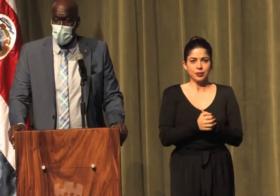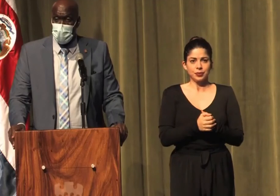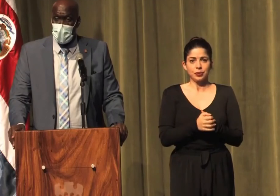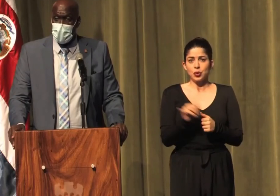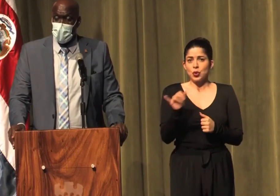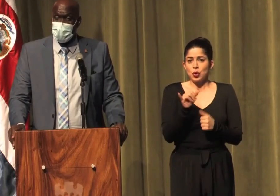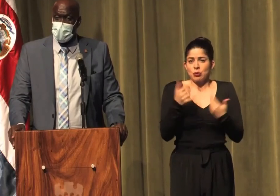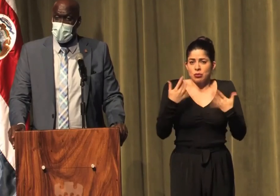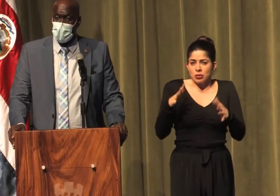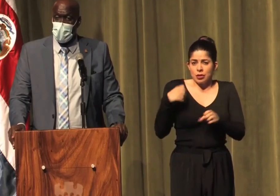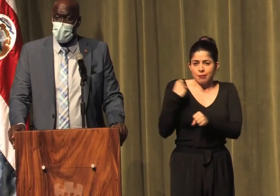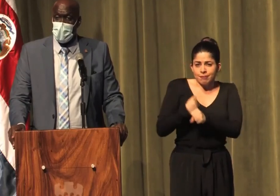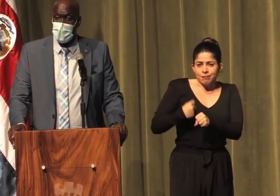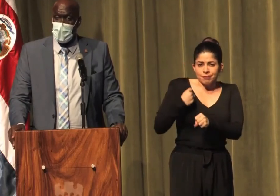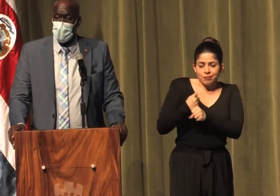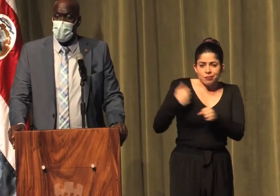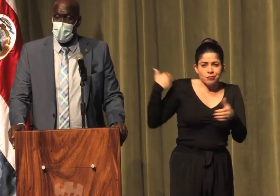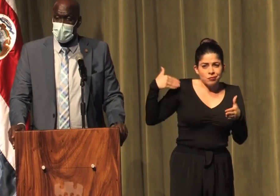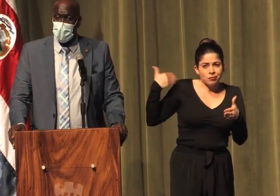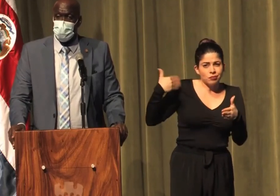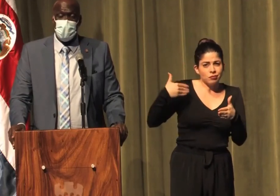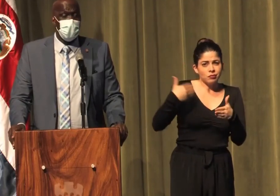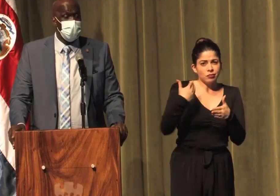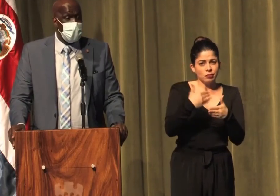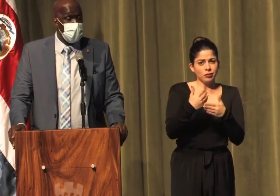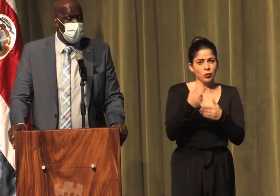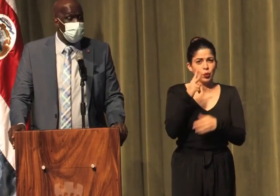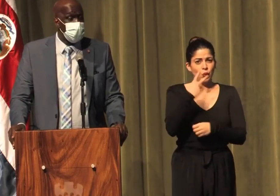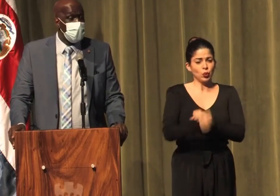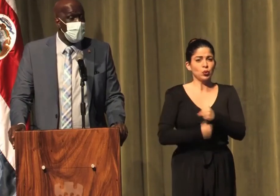lo hemos venido haciendo durante estos